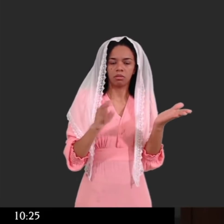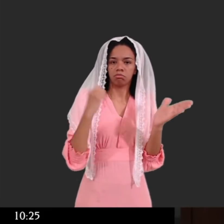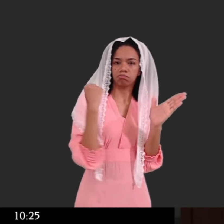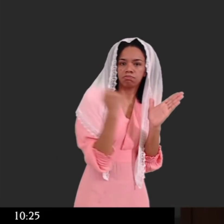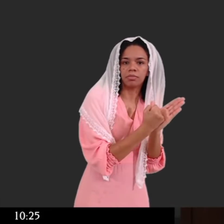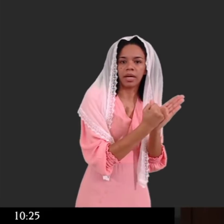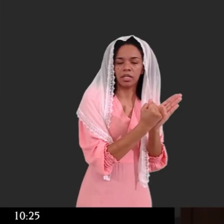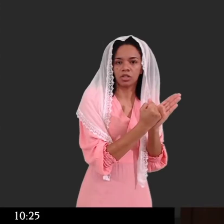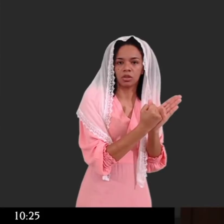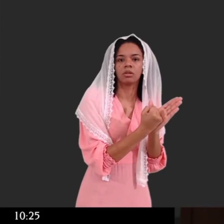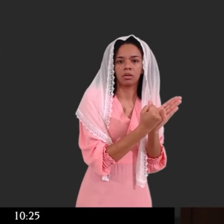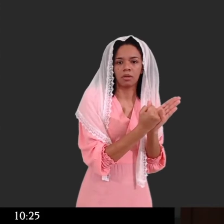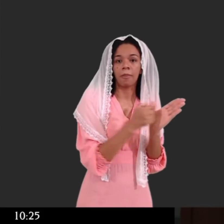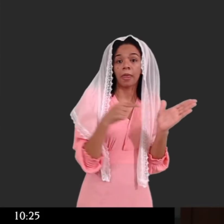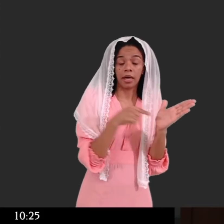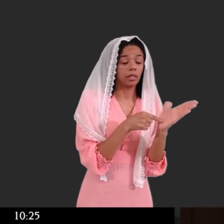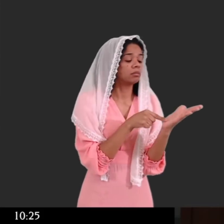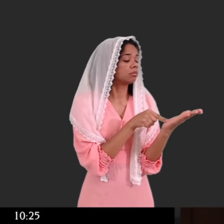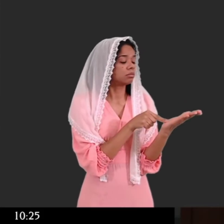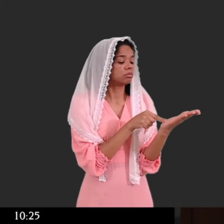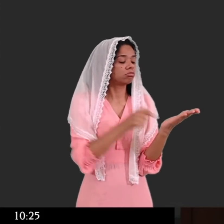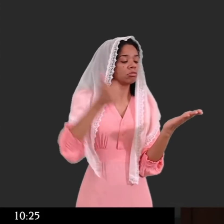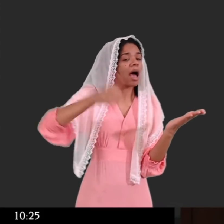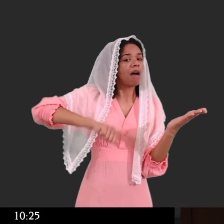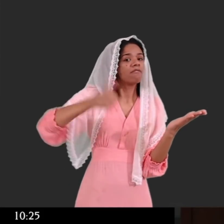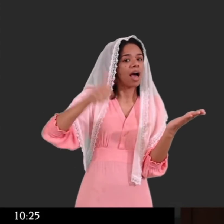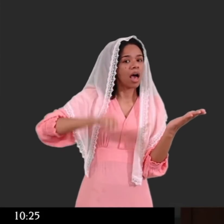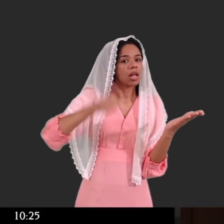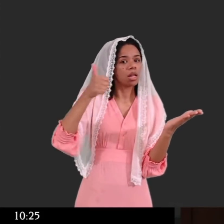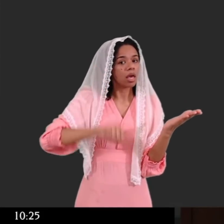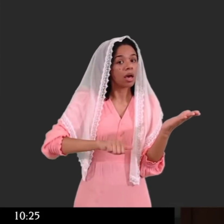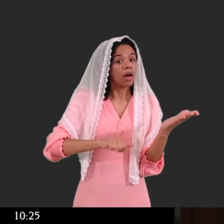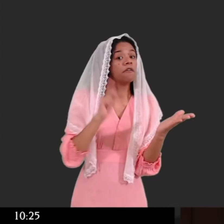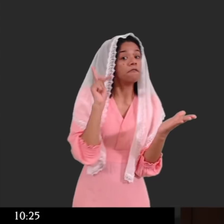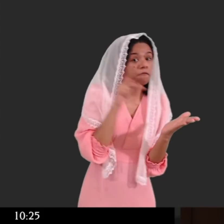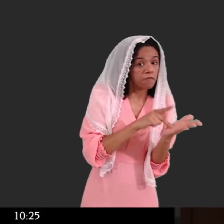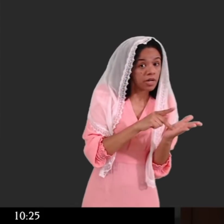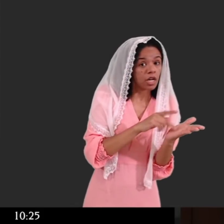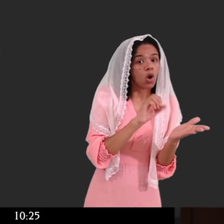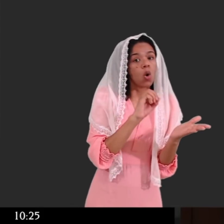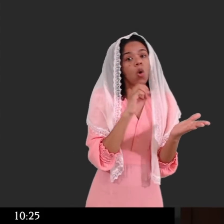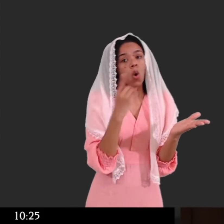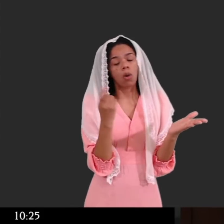a informação, eu posso avaliar que lá está, se aquela informação merece ou não o meu crédito.